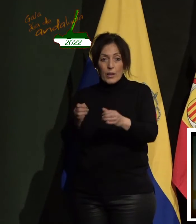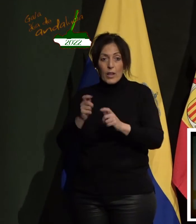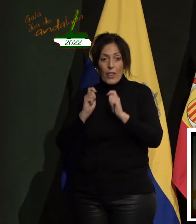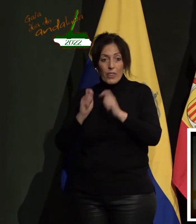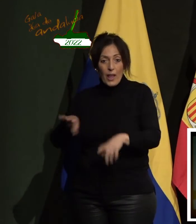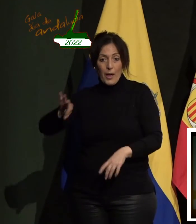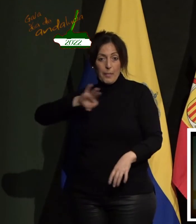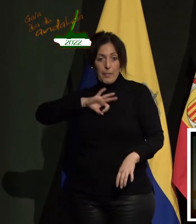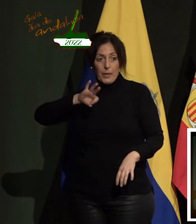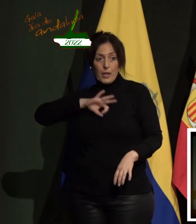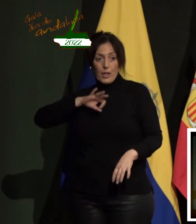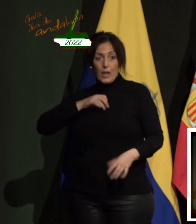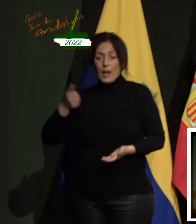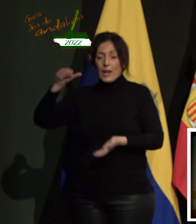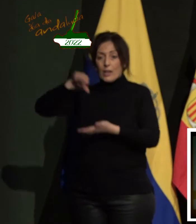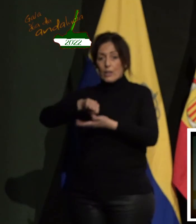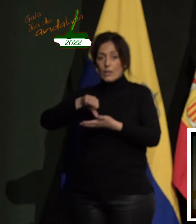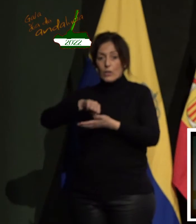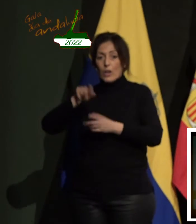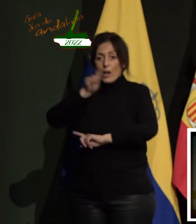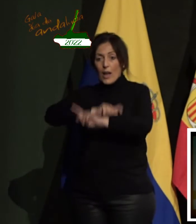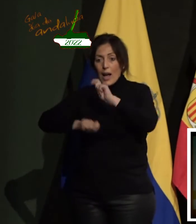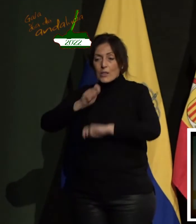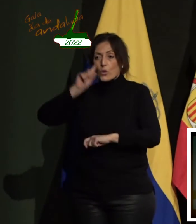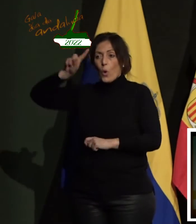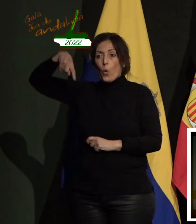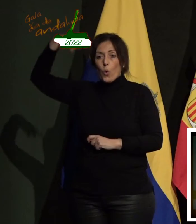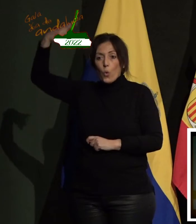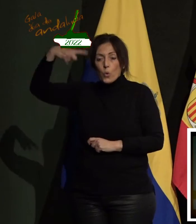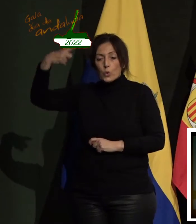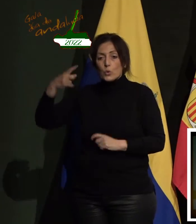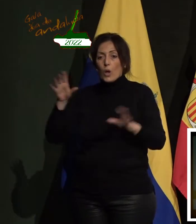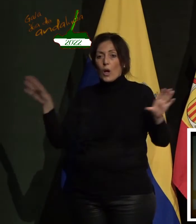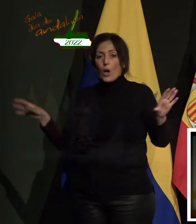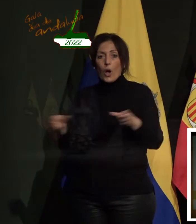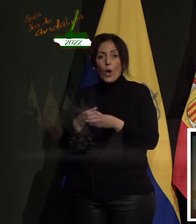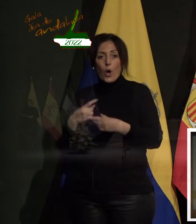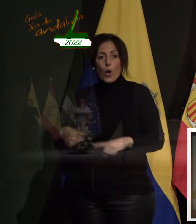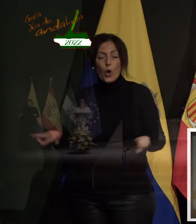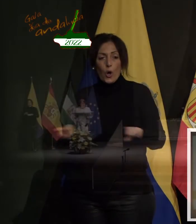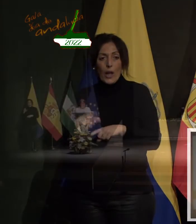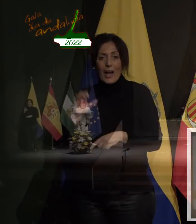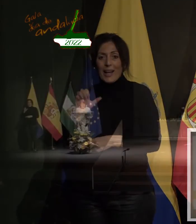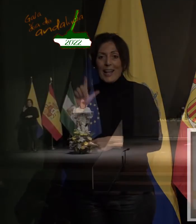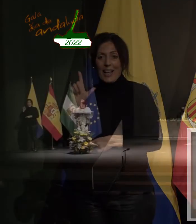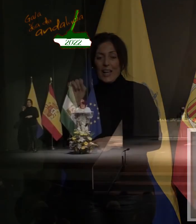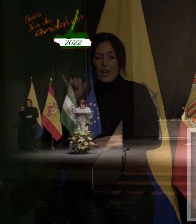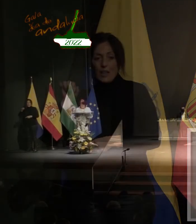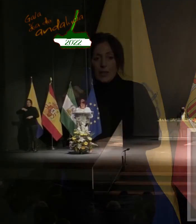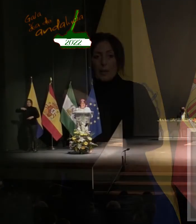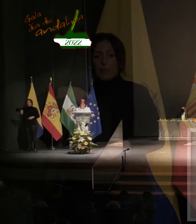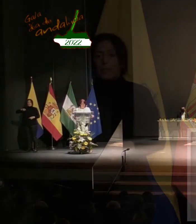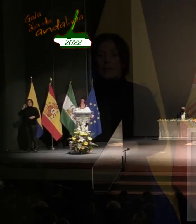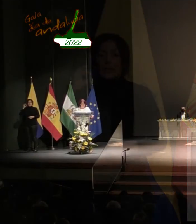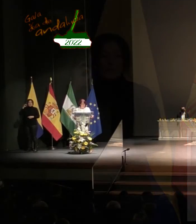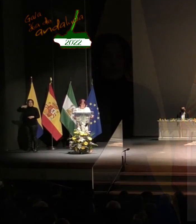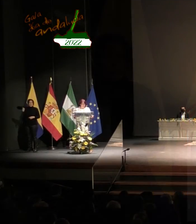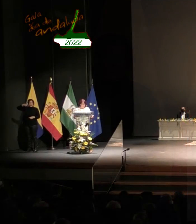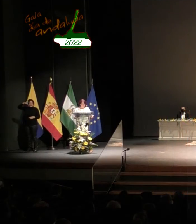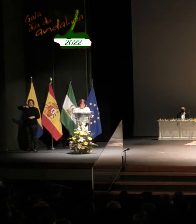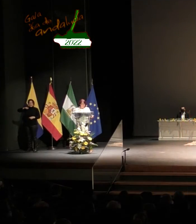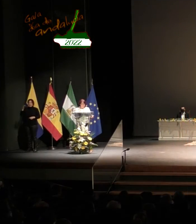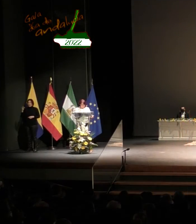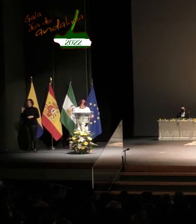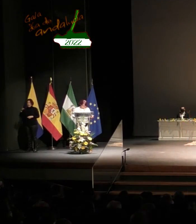ha acordado conceder la medalla de la ciudad a la Asociación Cultural Coral Eloy Viro. Reconocimiento a su presidente, Fernando